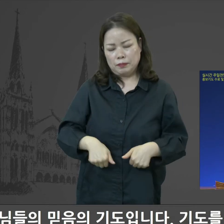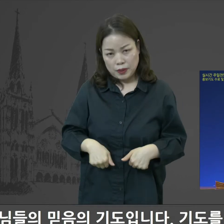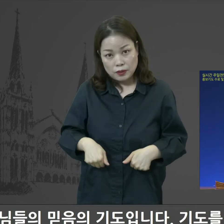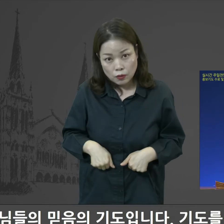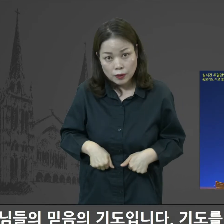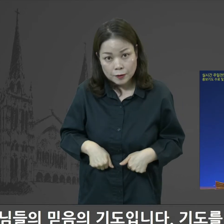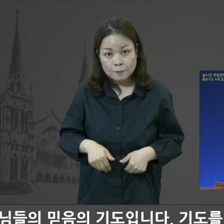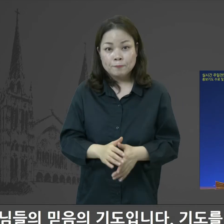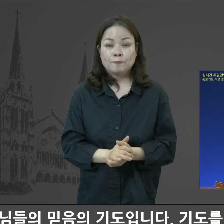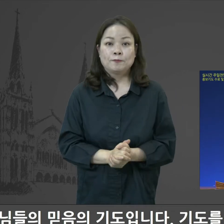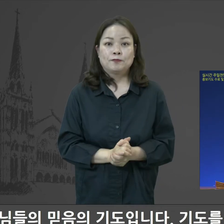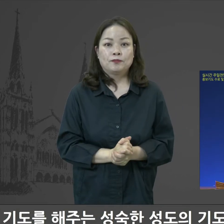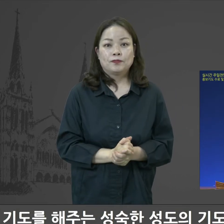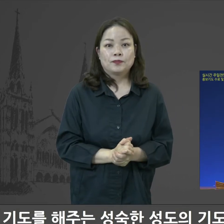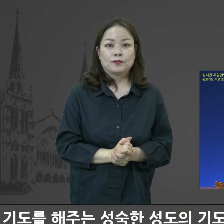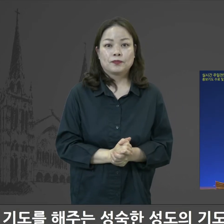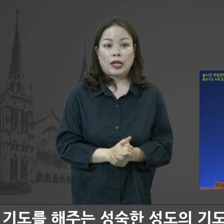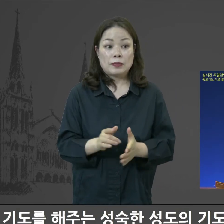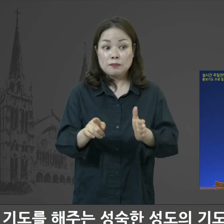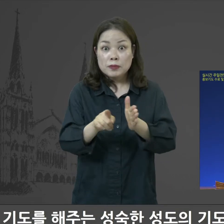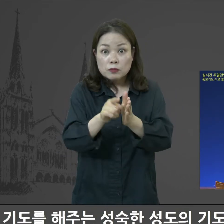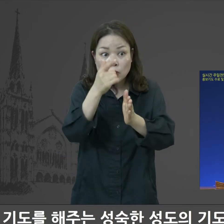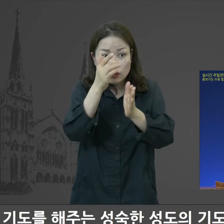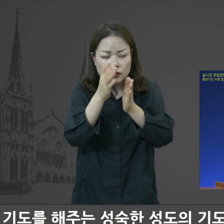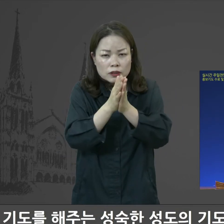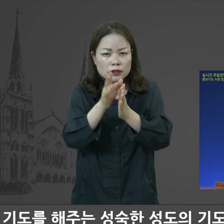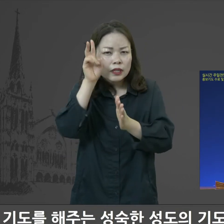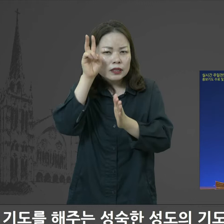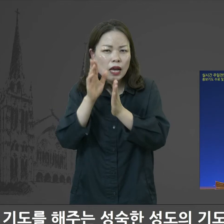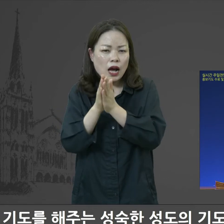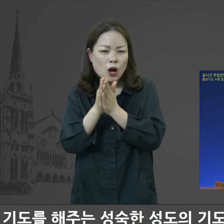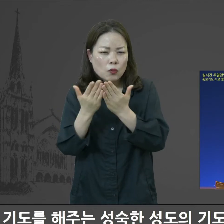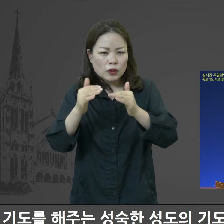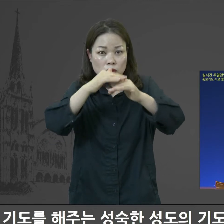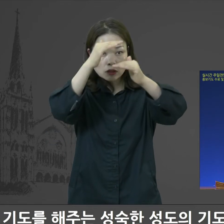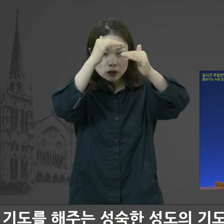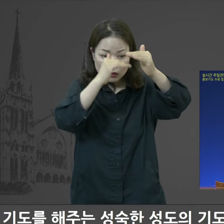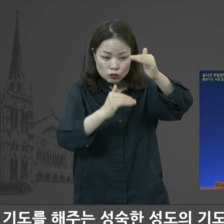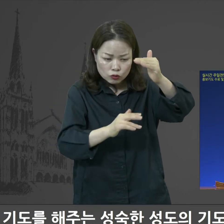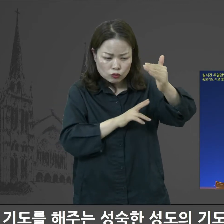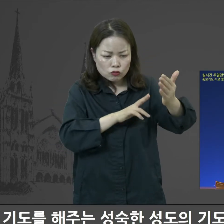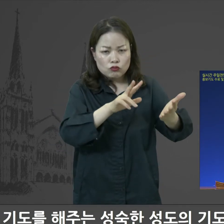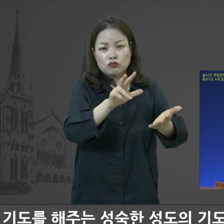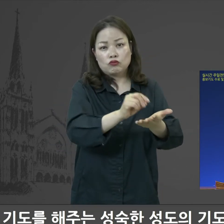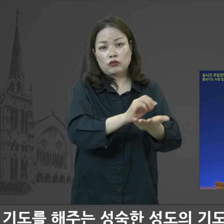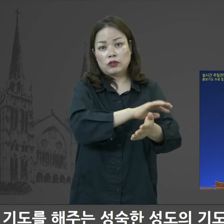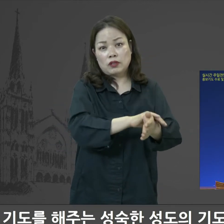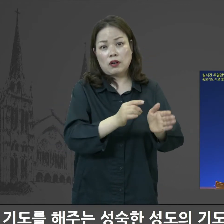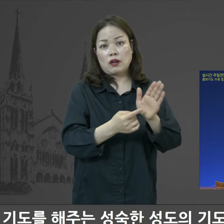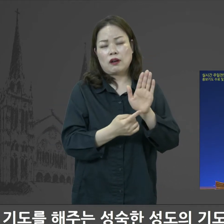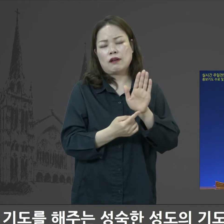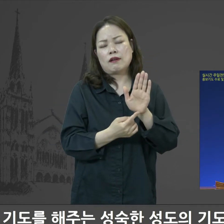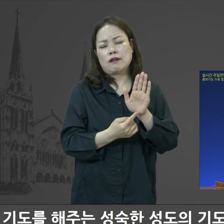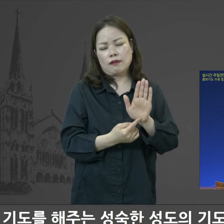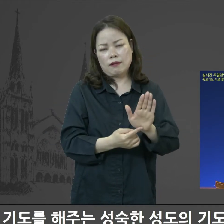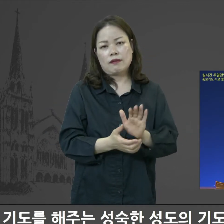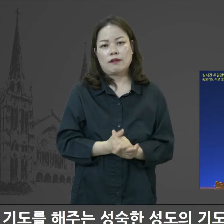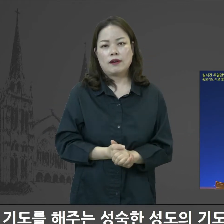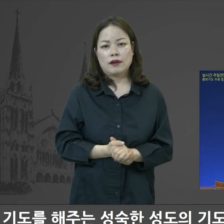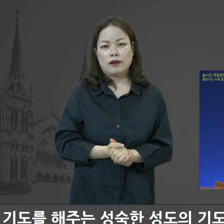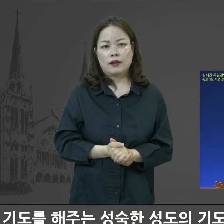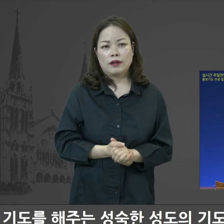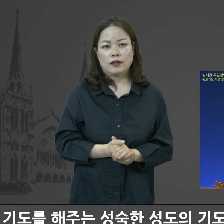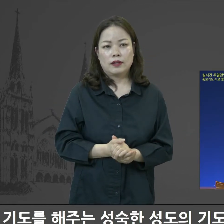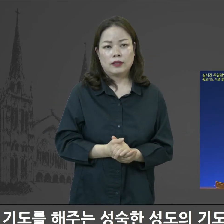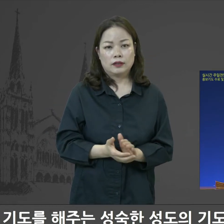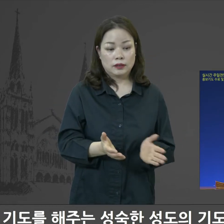한다는 것입니다. 이 믿음의 기도는 야고보서 전체의 주제와도 너무 잘 어울리는 주제를 할 수 있죠. 우리